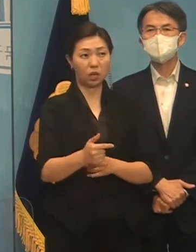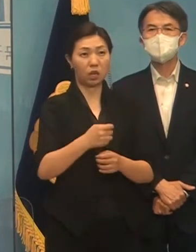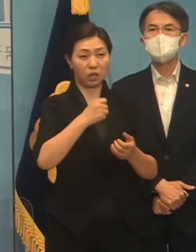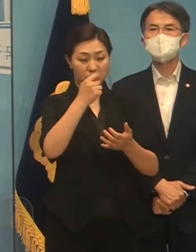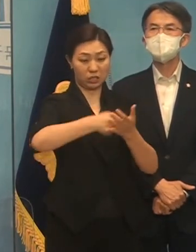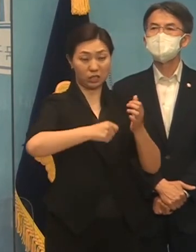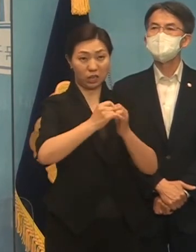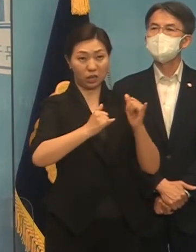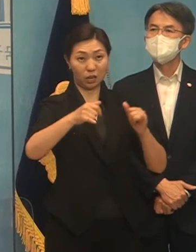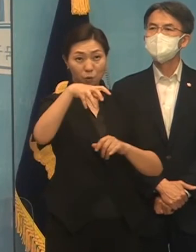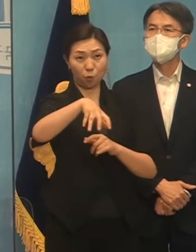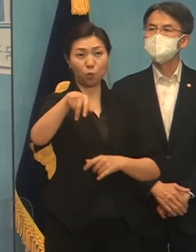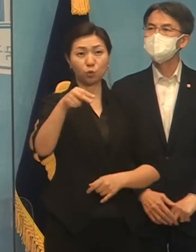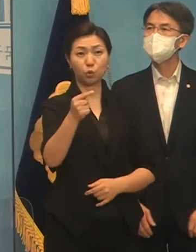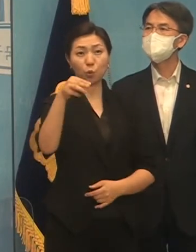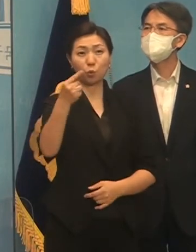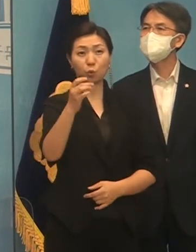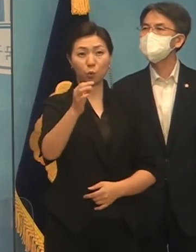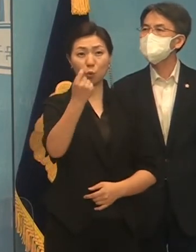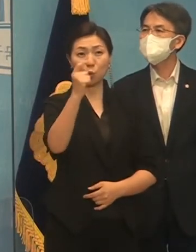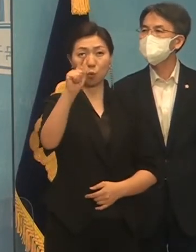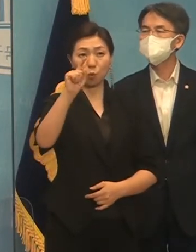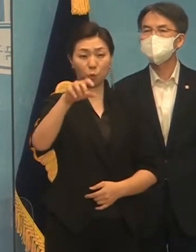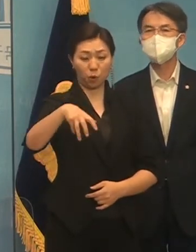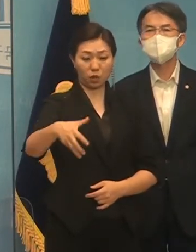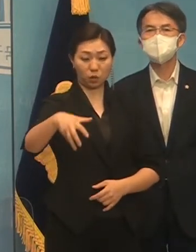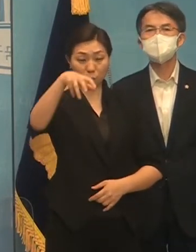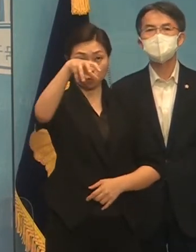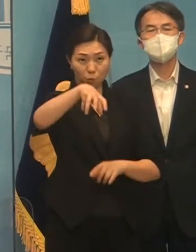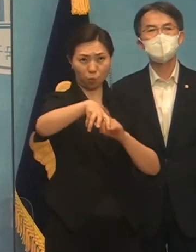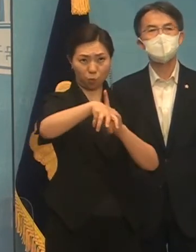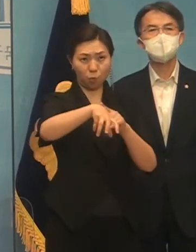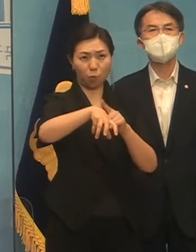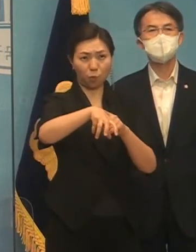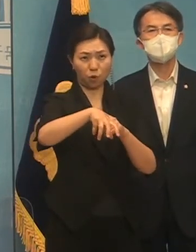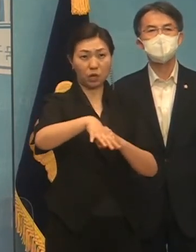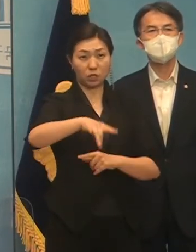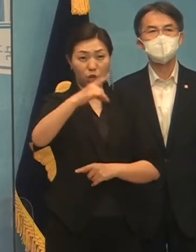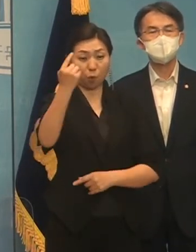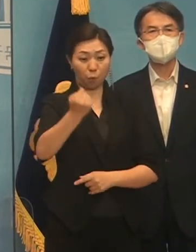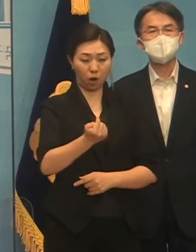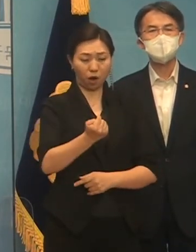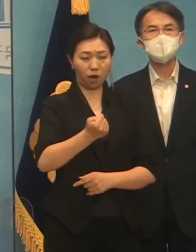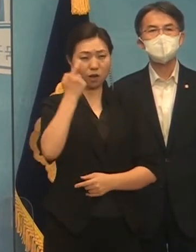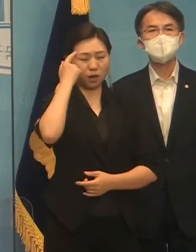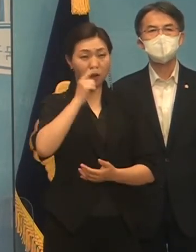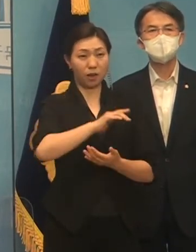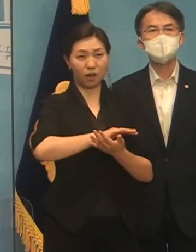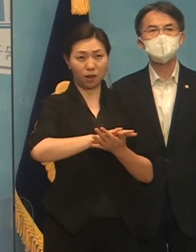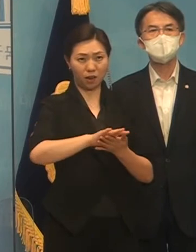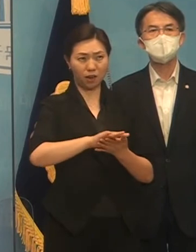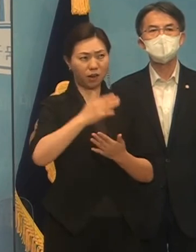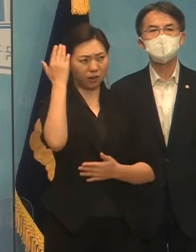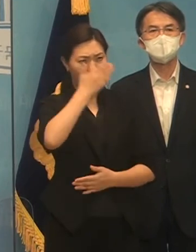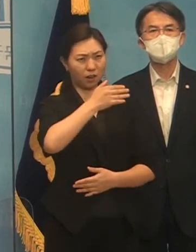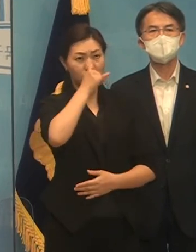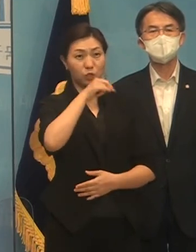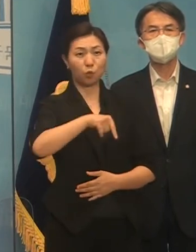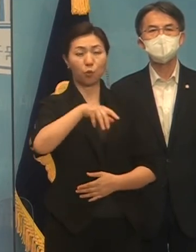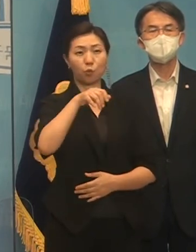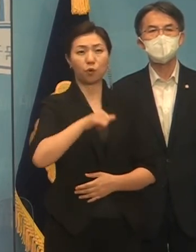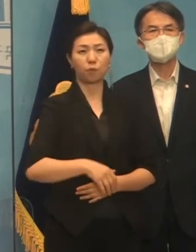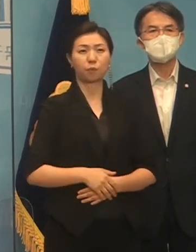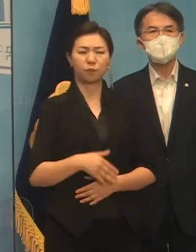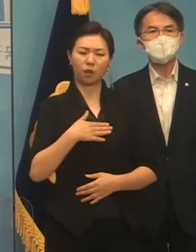넓고 이렇게 잘 지어진 것 같습니다. 네, 소통이 잘 되는 공간이 될 수 있기를 기대합니다. 저